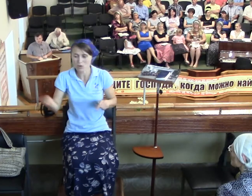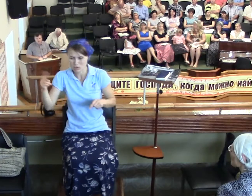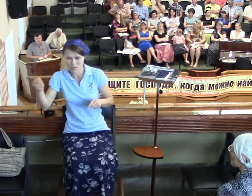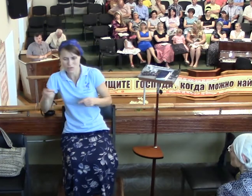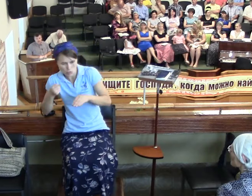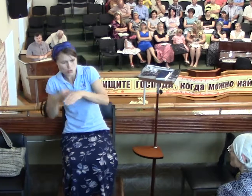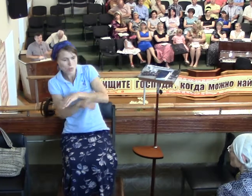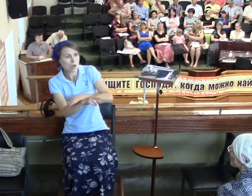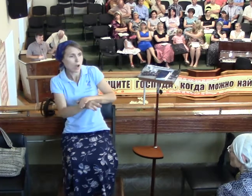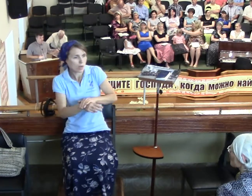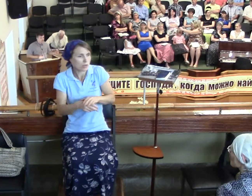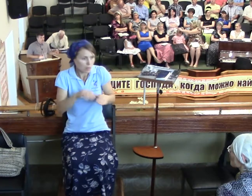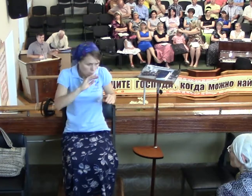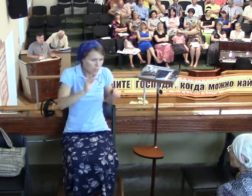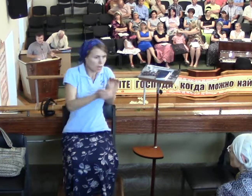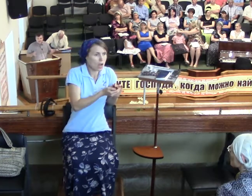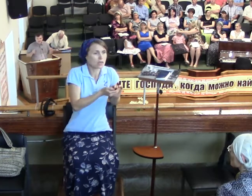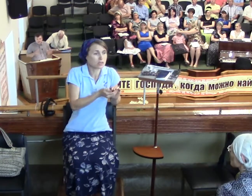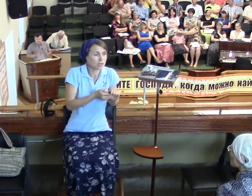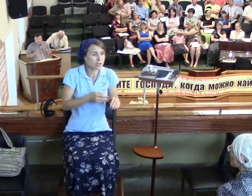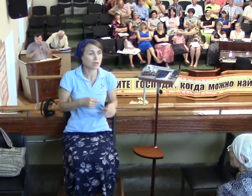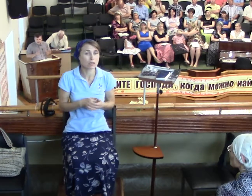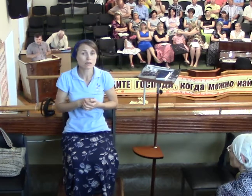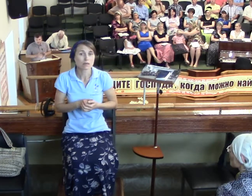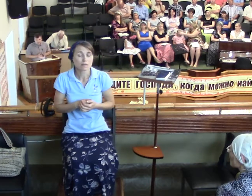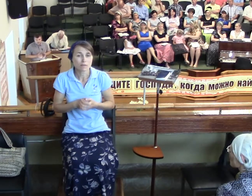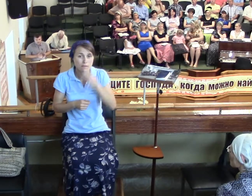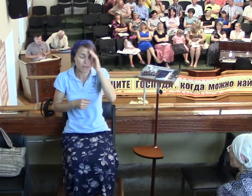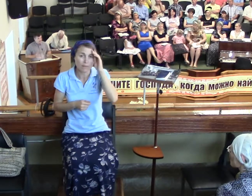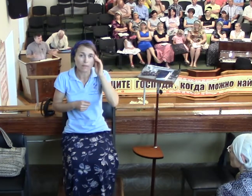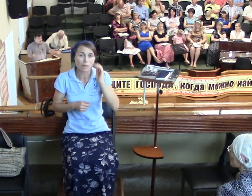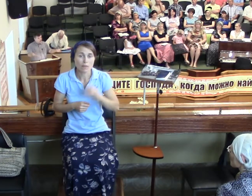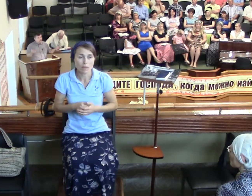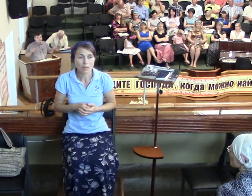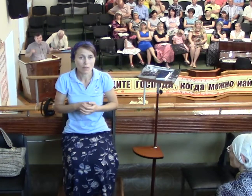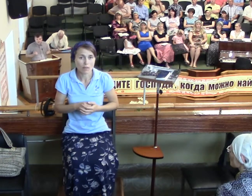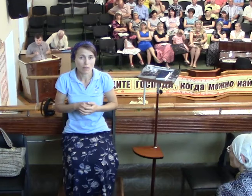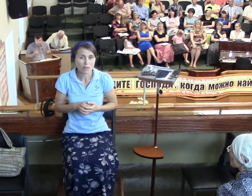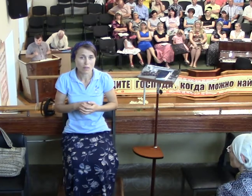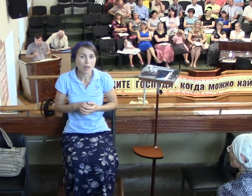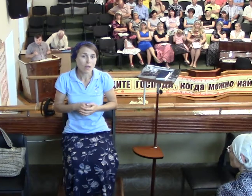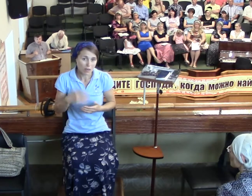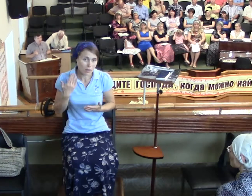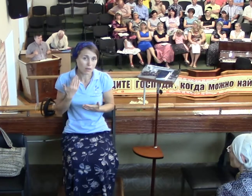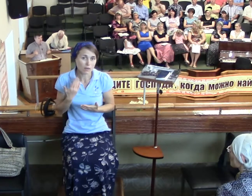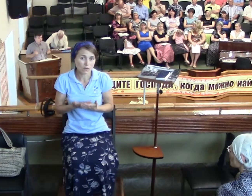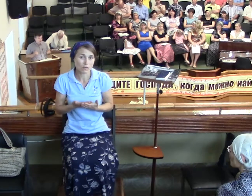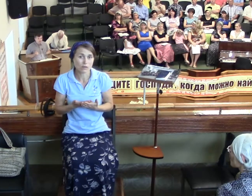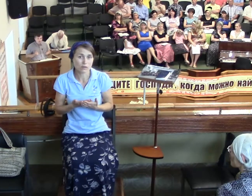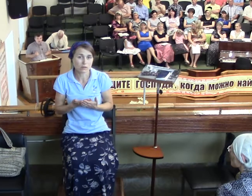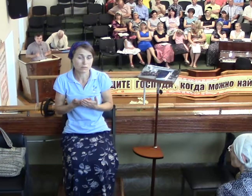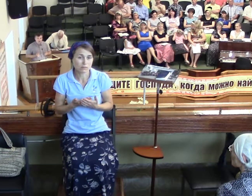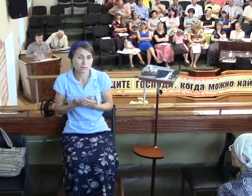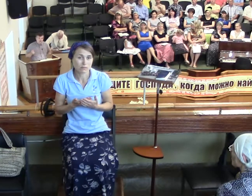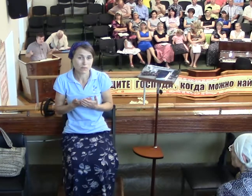царство, оно вновь возвращается к Давиду, он пытается восстановить это семейное счастье. Милколу ему возвращают эту жену, но